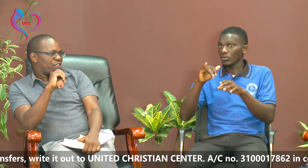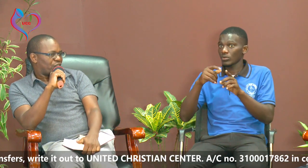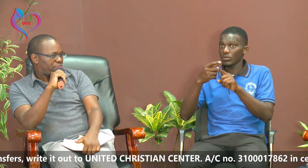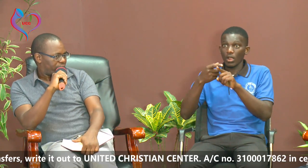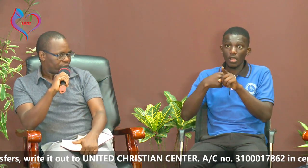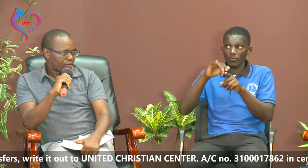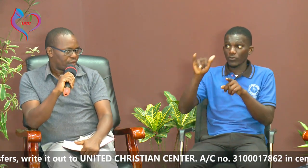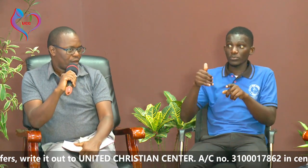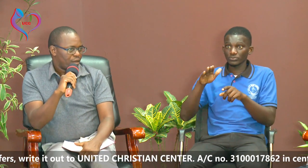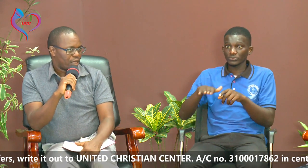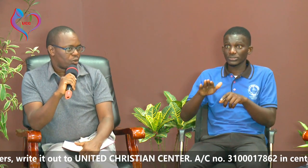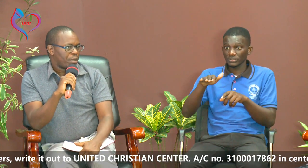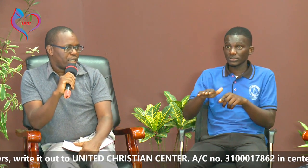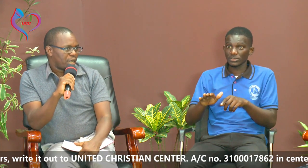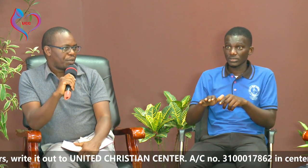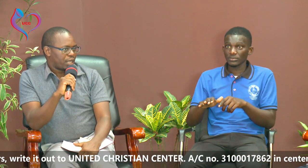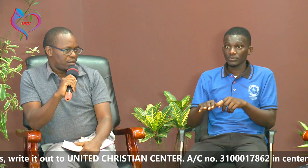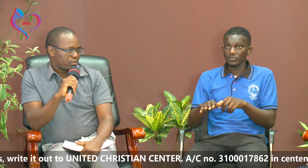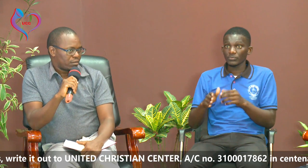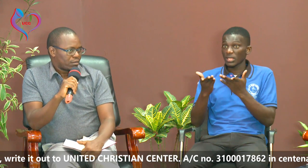jinja ese ngati wali ba interpreter